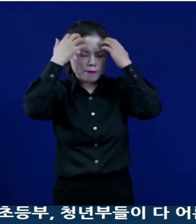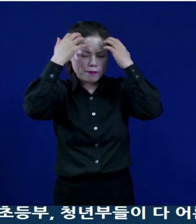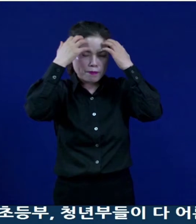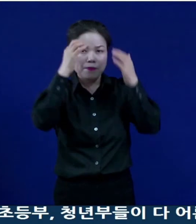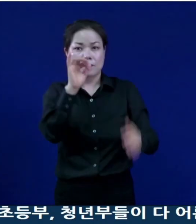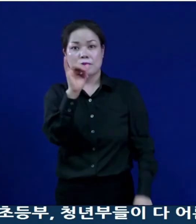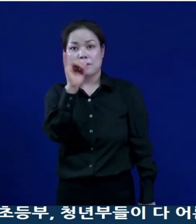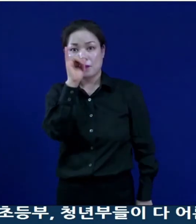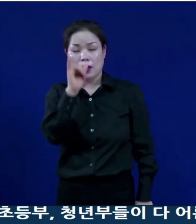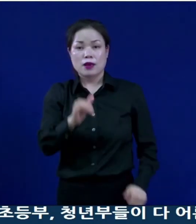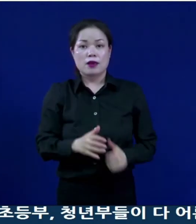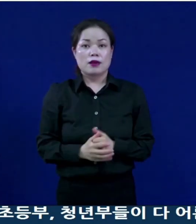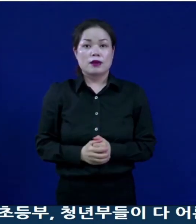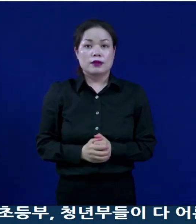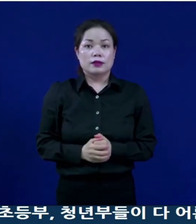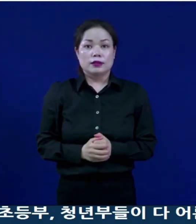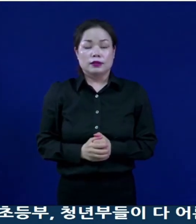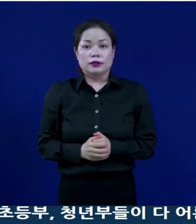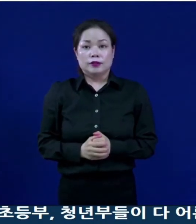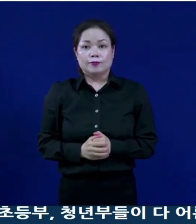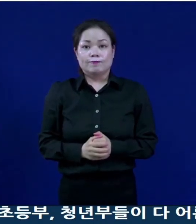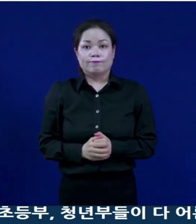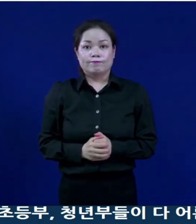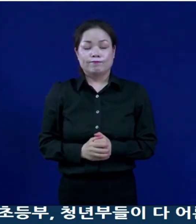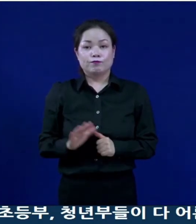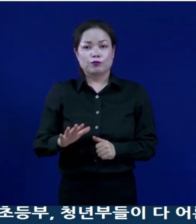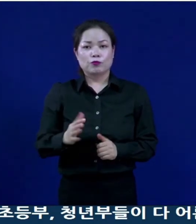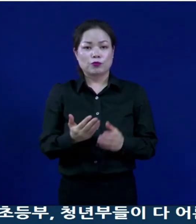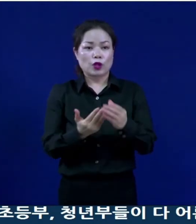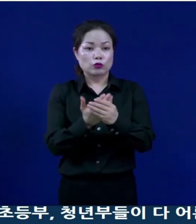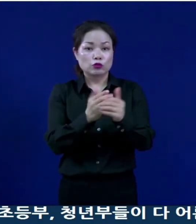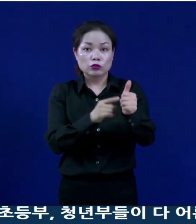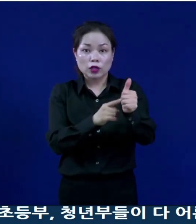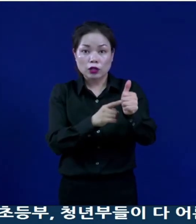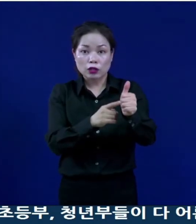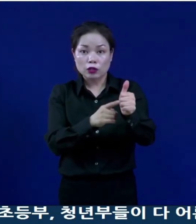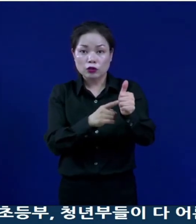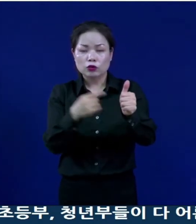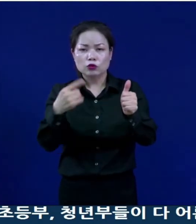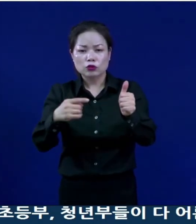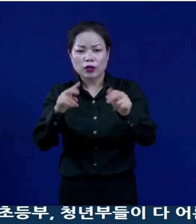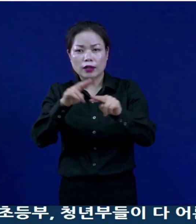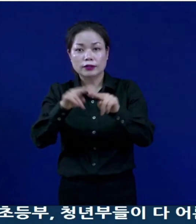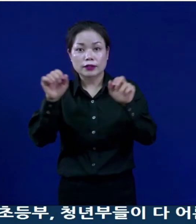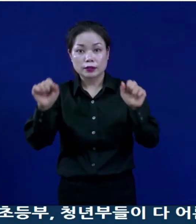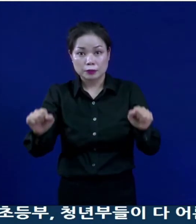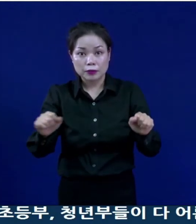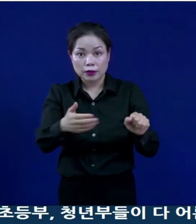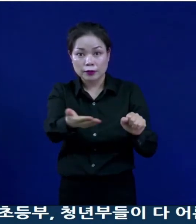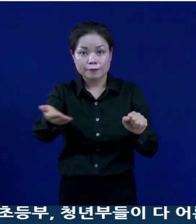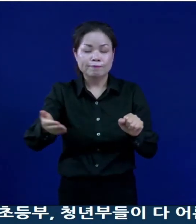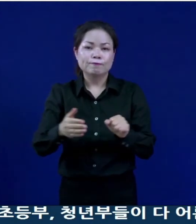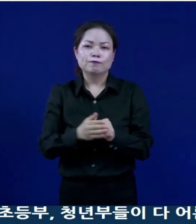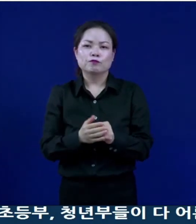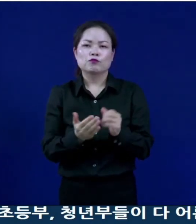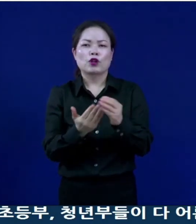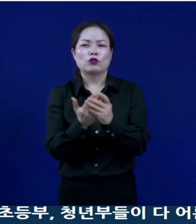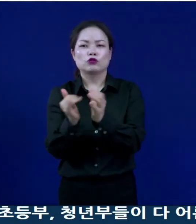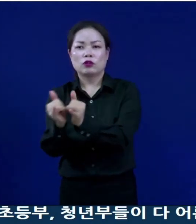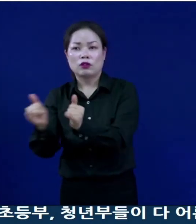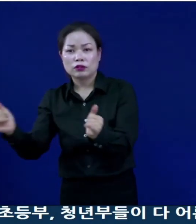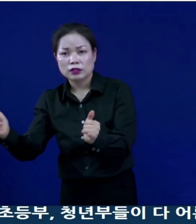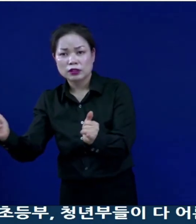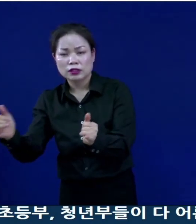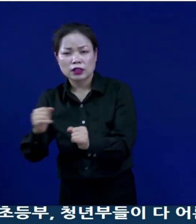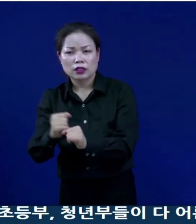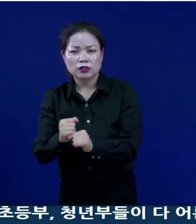수 있다는 것입니다. 여기에서 순장 교육을 받는 순장님들이 앉아 계십니다. 순원들은,